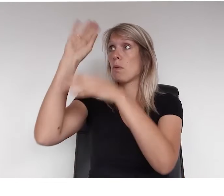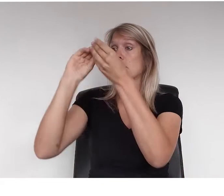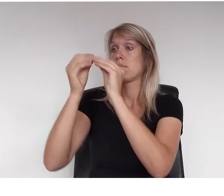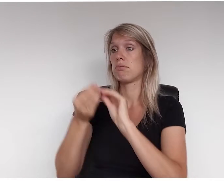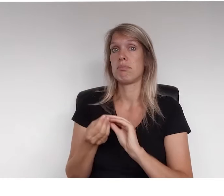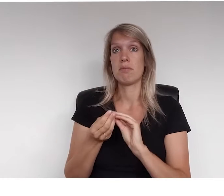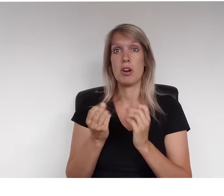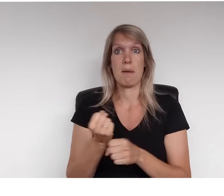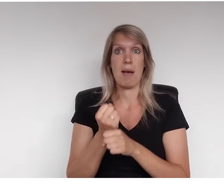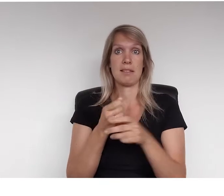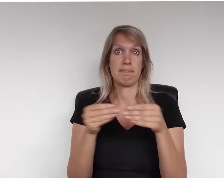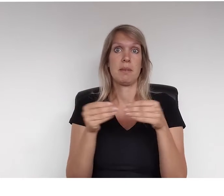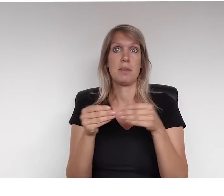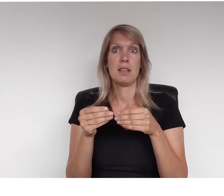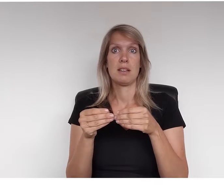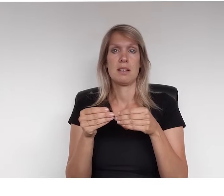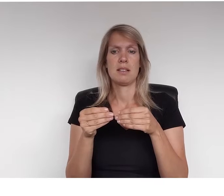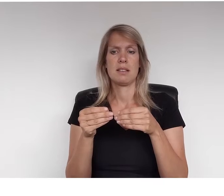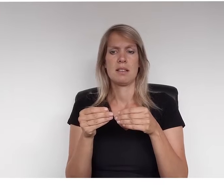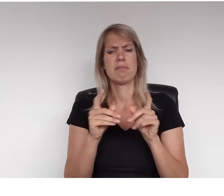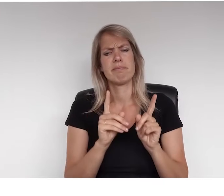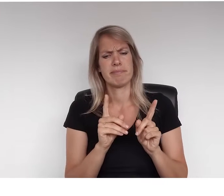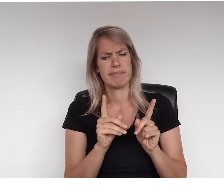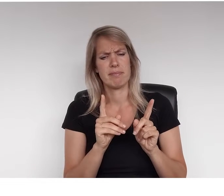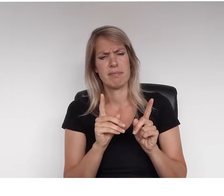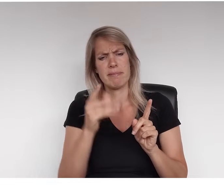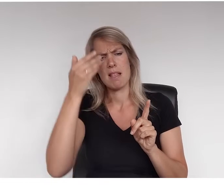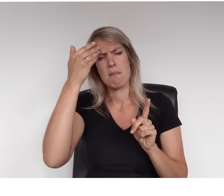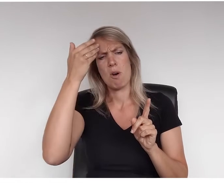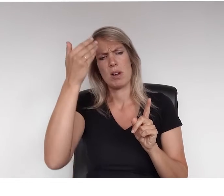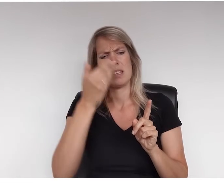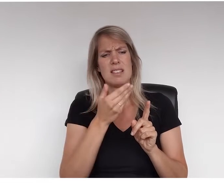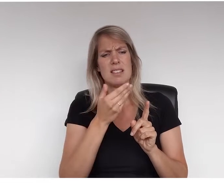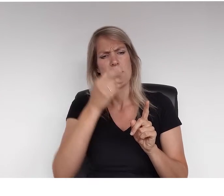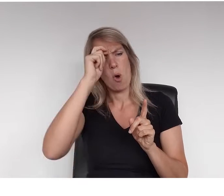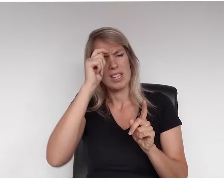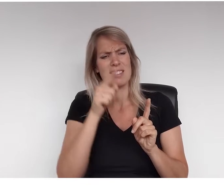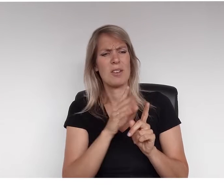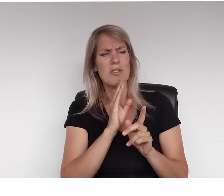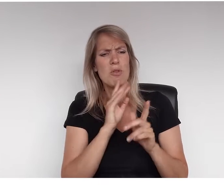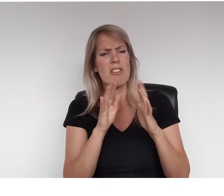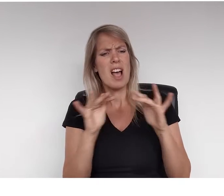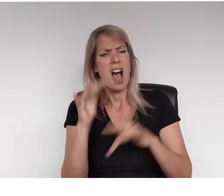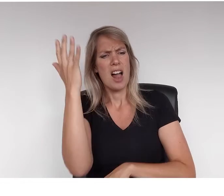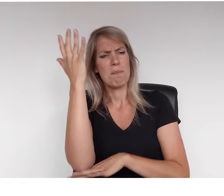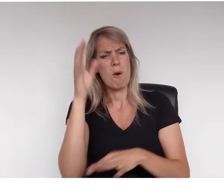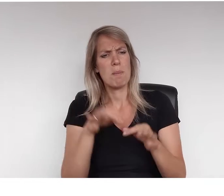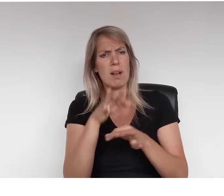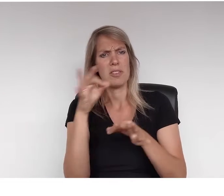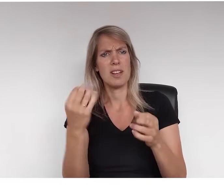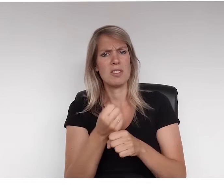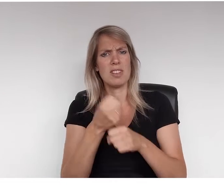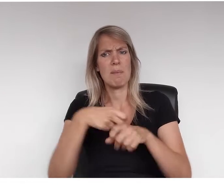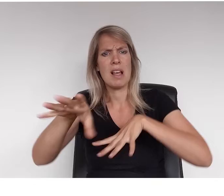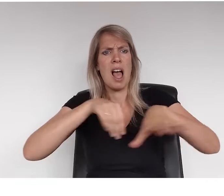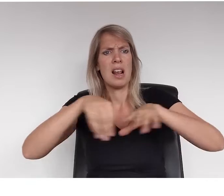klopt. Maar Olly, wat nou als we van alle bomen en alle planten... dat we dat uit de schepping halen, dat we het